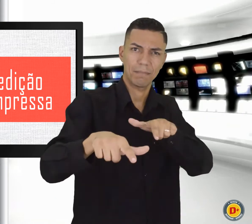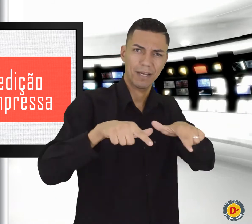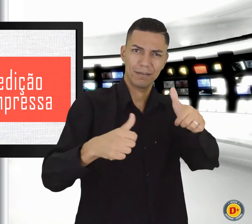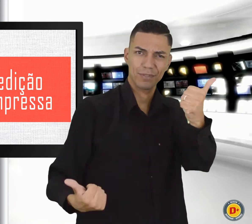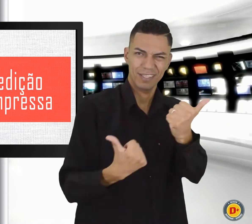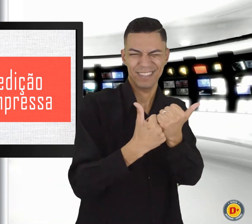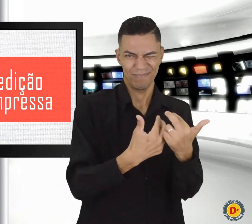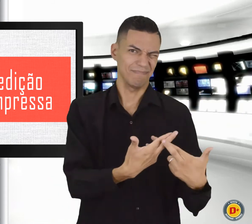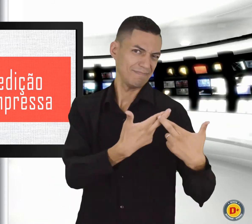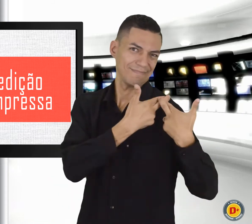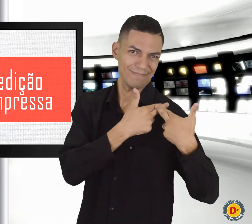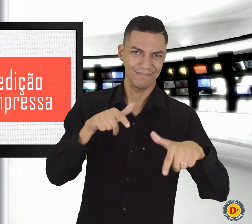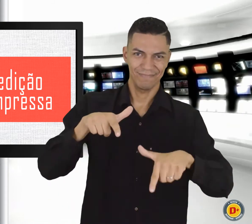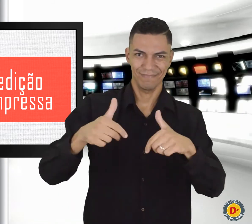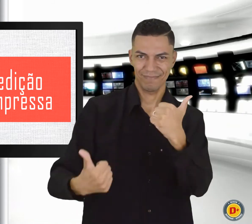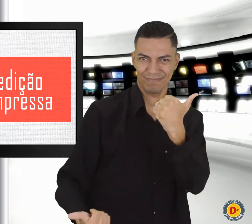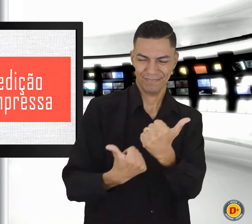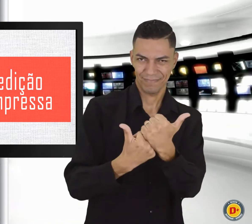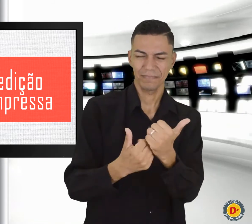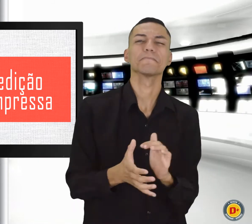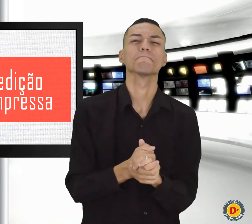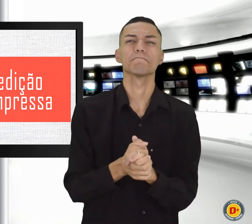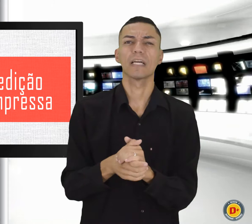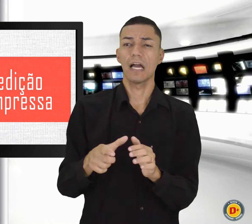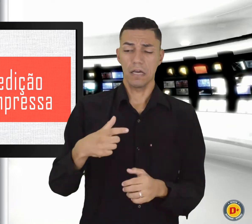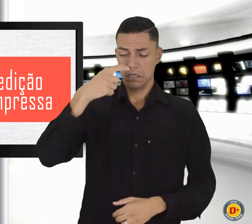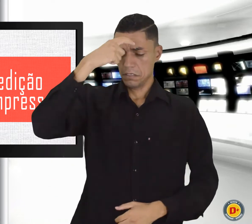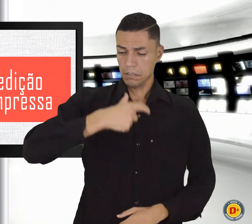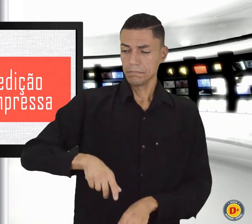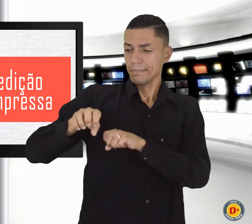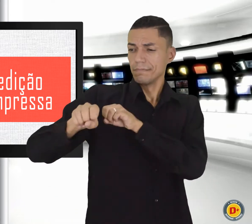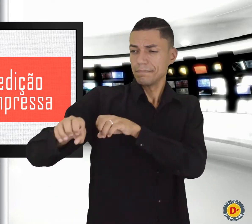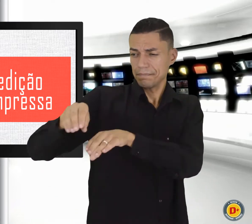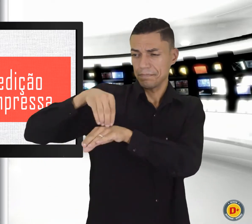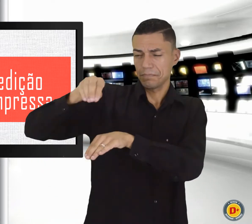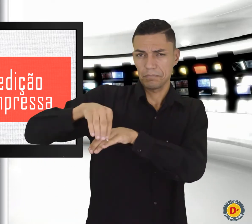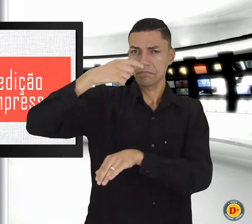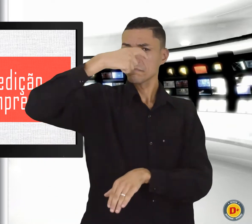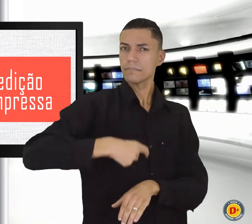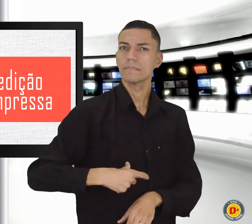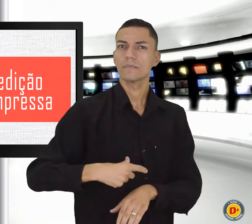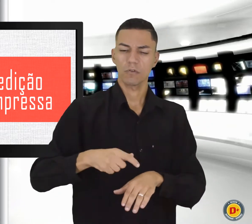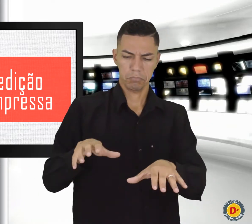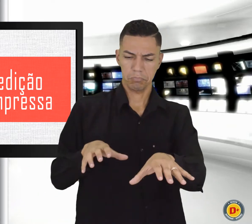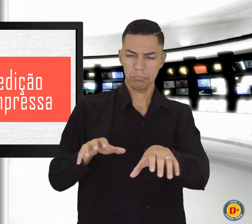A formação acadêmica desse profissional, dos nossos consultores de emprego apoiado, é